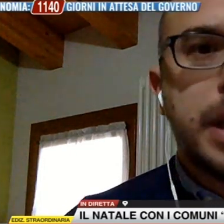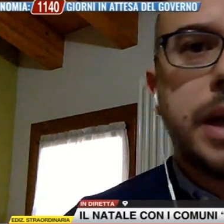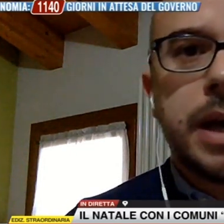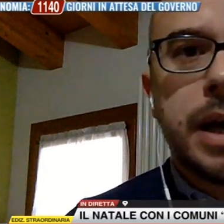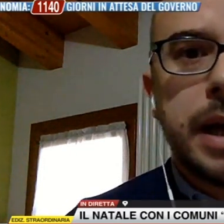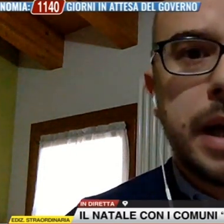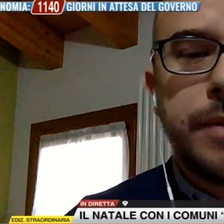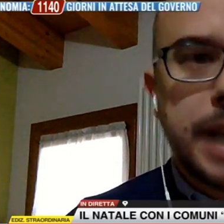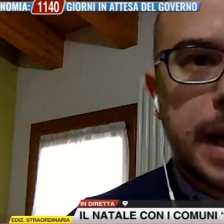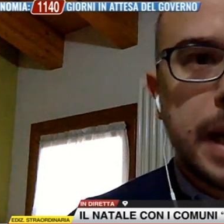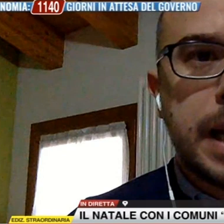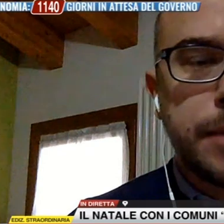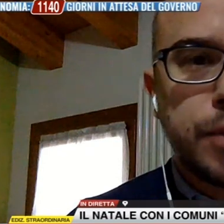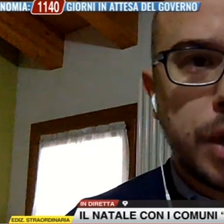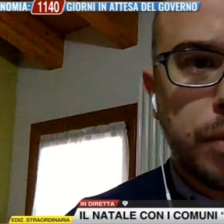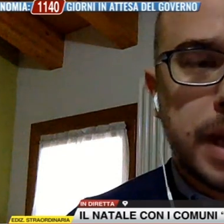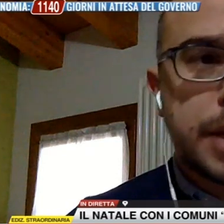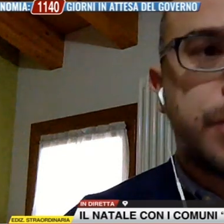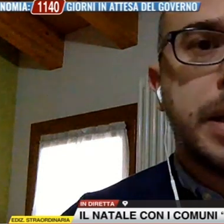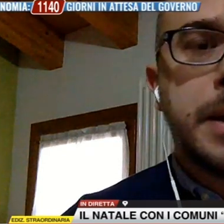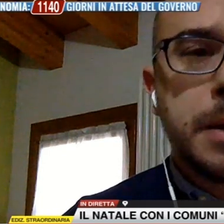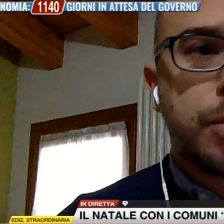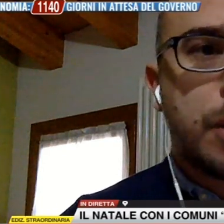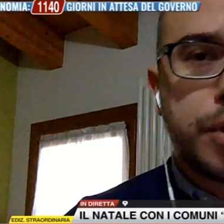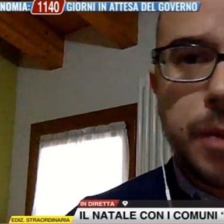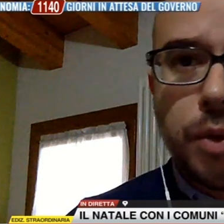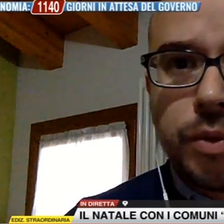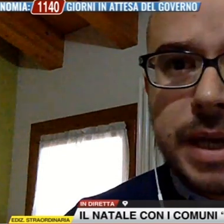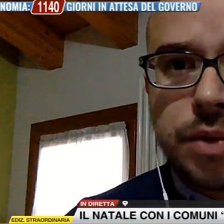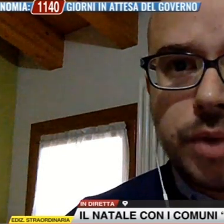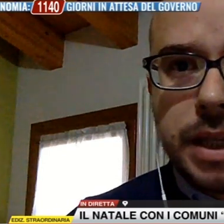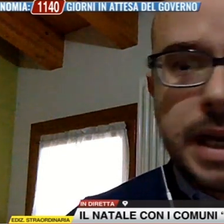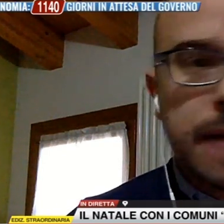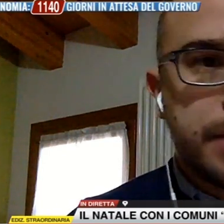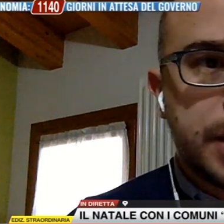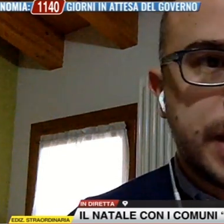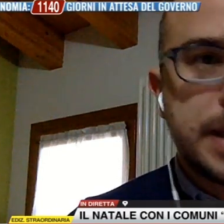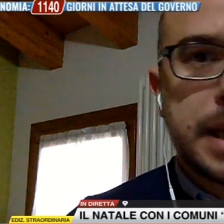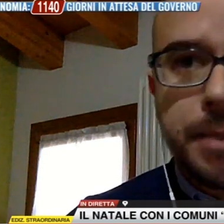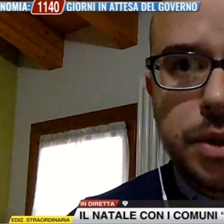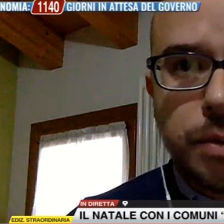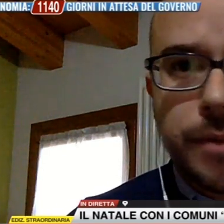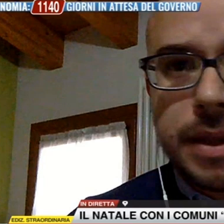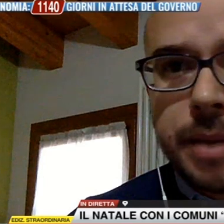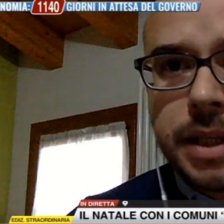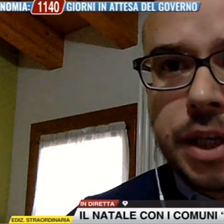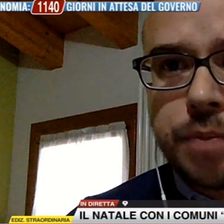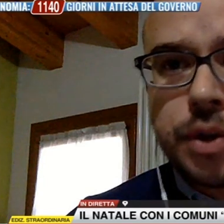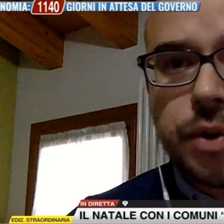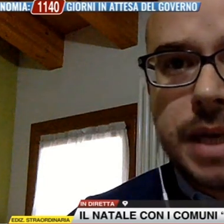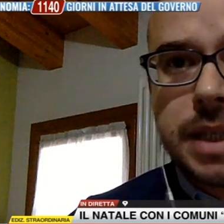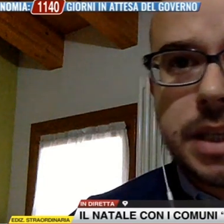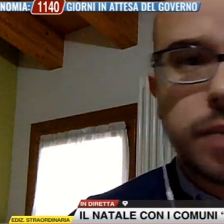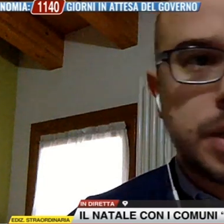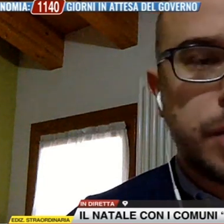di evitare la diffusione di contagi. Quindi purtroppo siamo in un contesto di grave emergenza, capisco perfettamente che ci